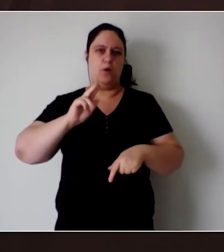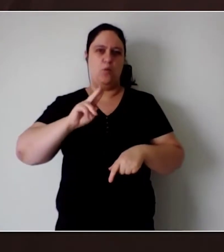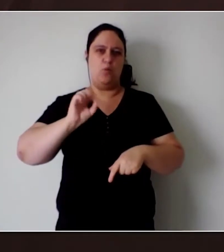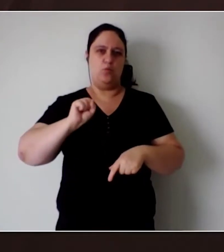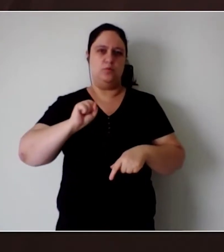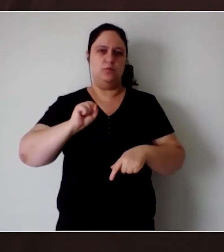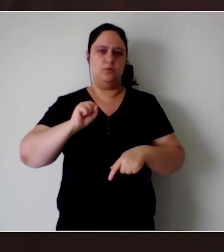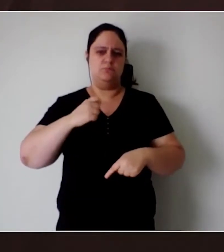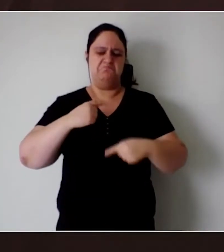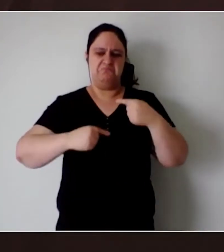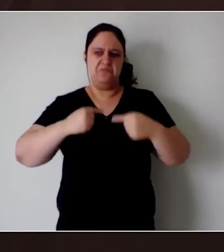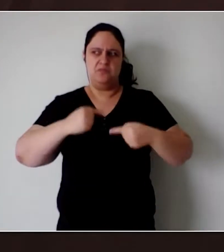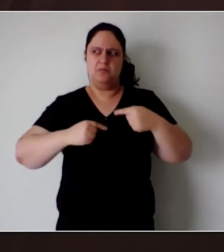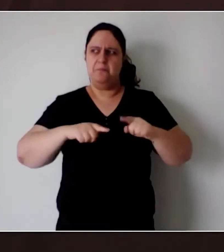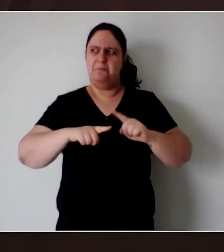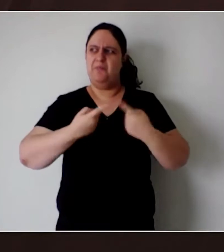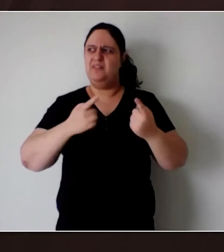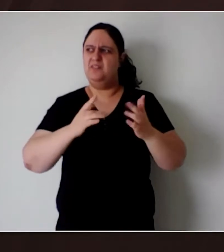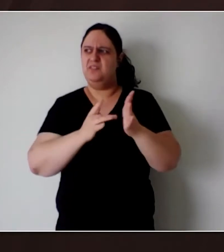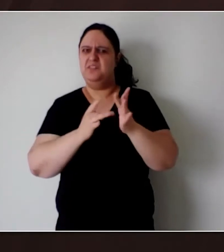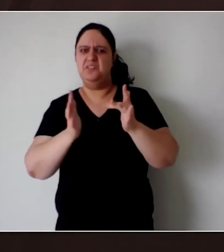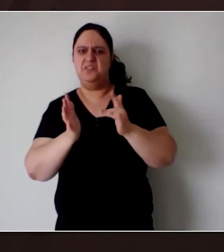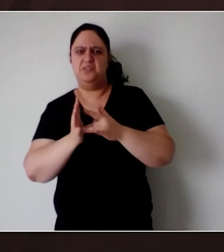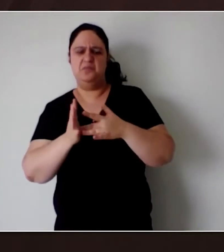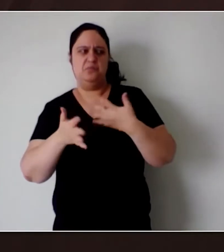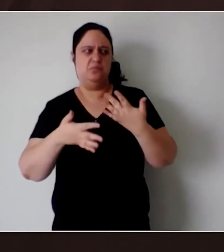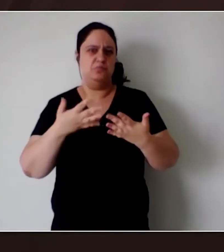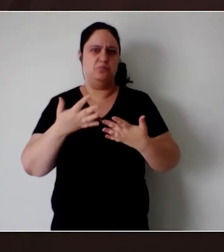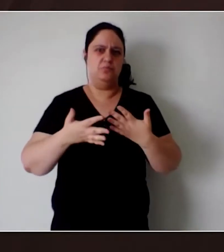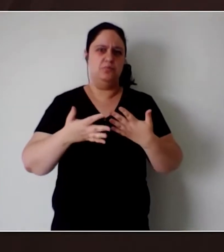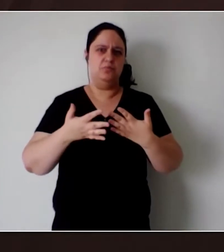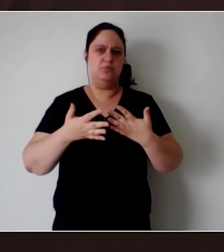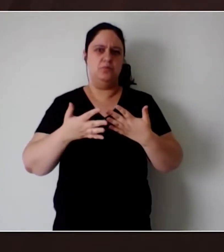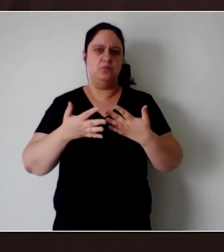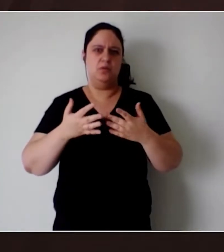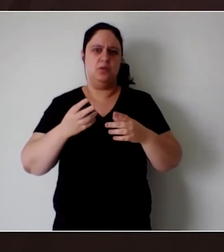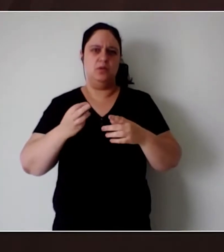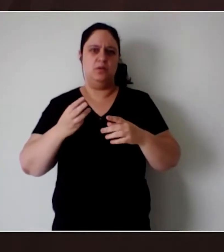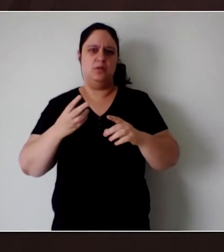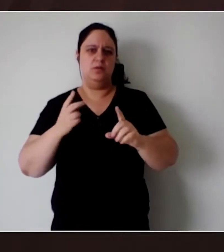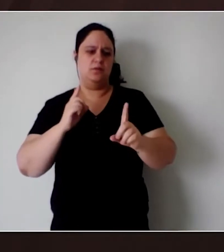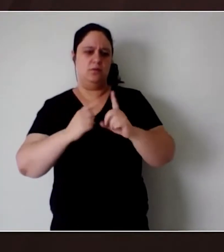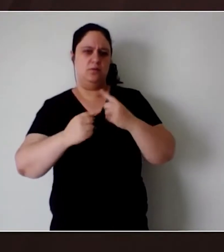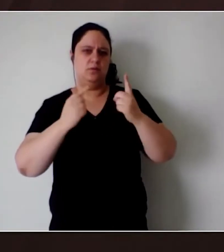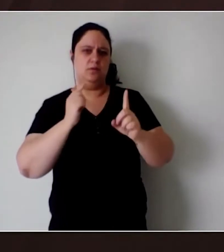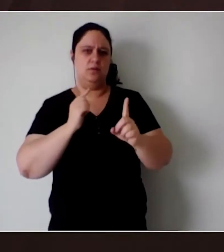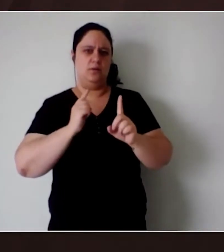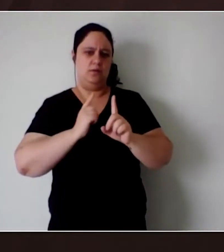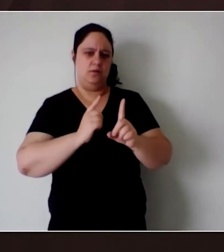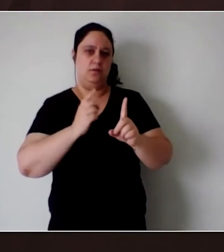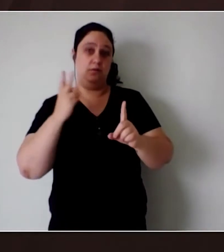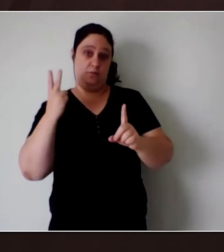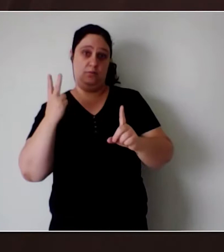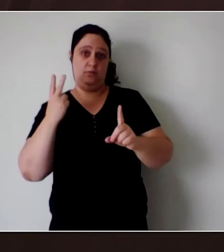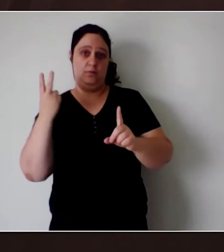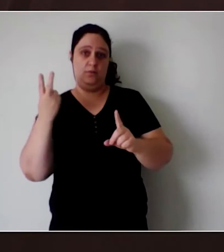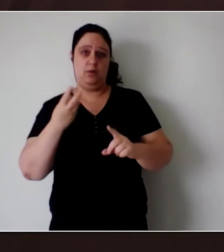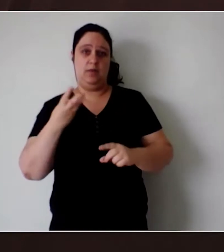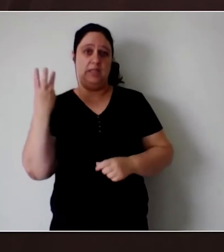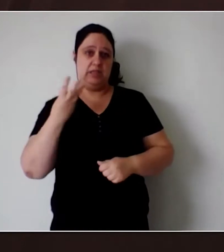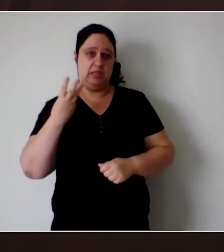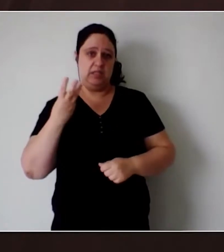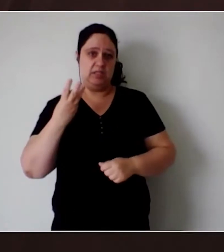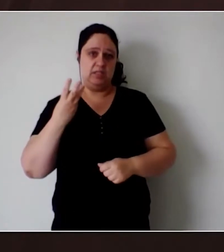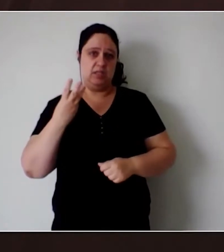né, tal, e aí apareceu uma terceira pessoa. Essa terceira pessoa era Jesus, mas eles não reconheceram. E conversaram